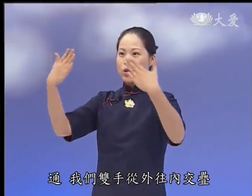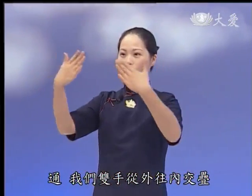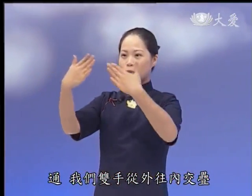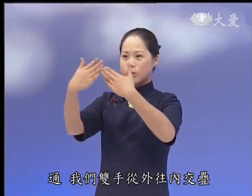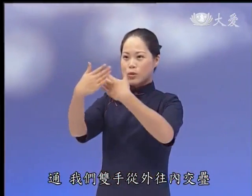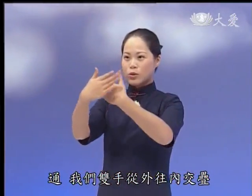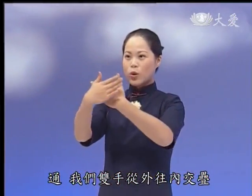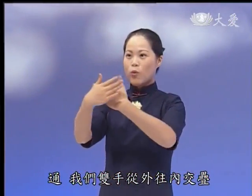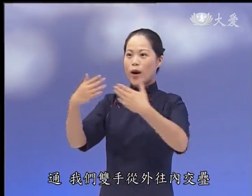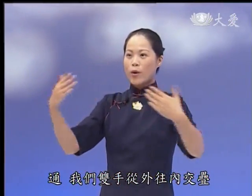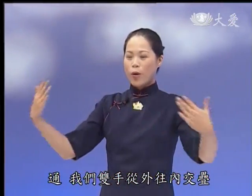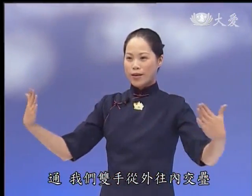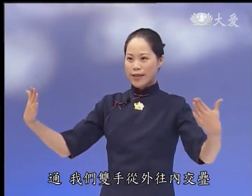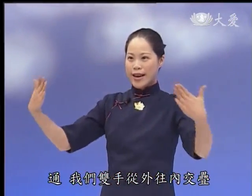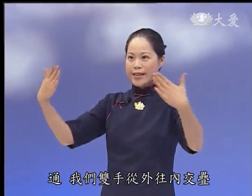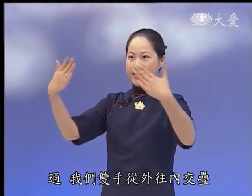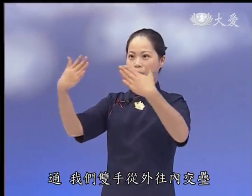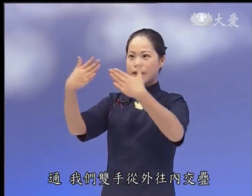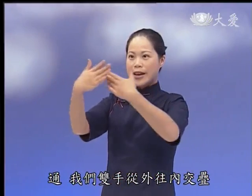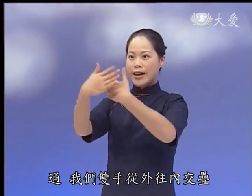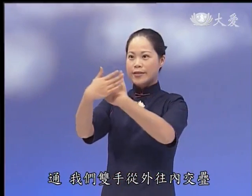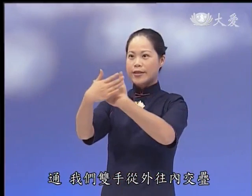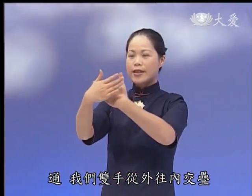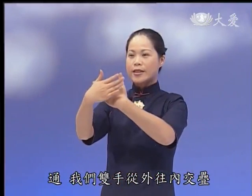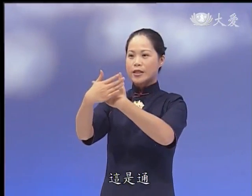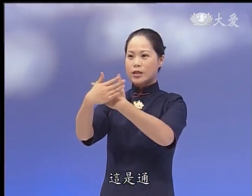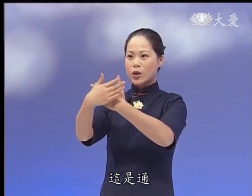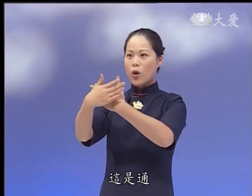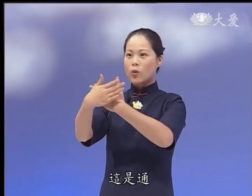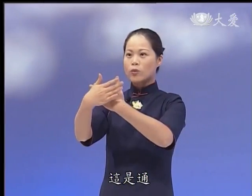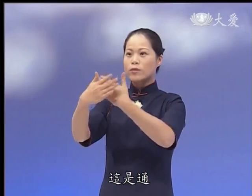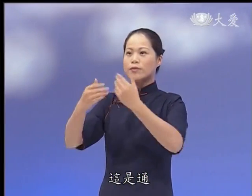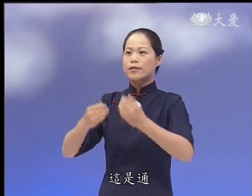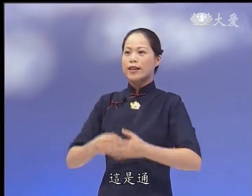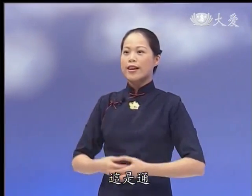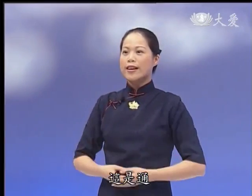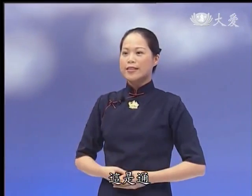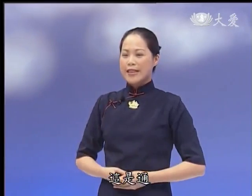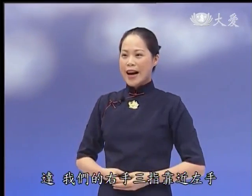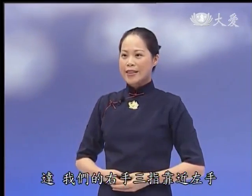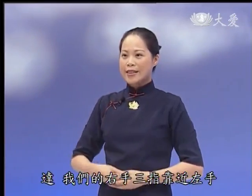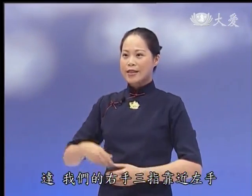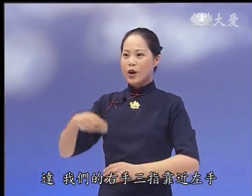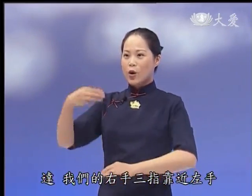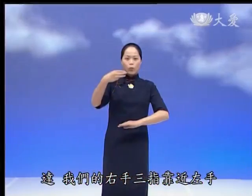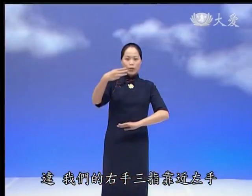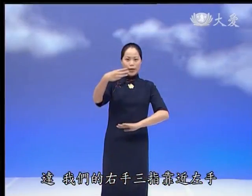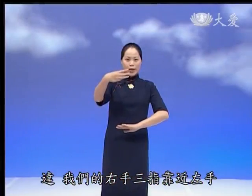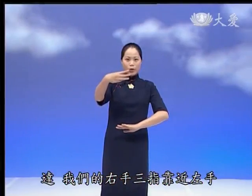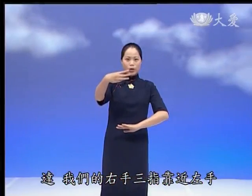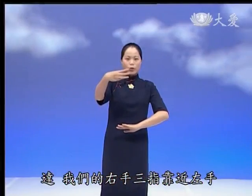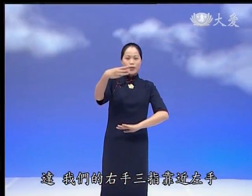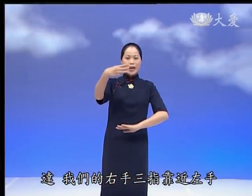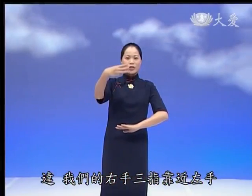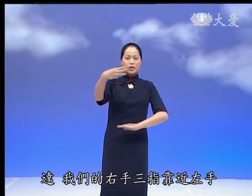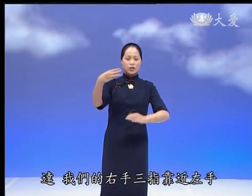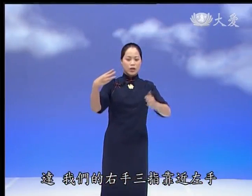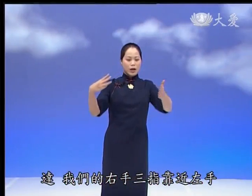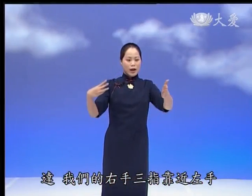手从外往内交叠，这是通。达呢，我们的右手三指